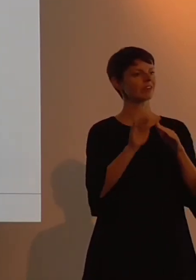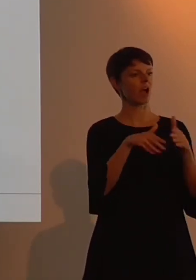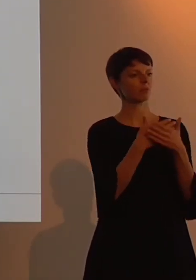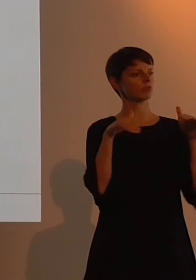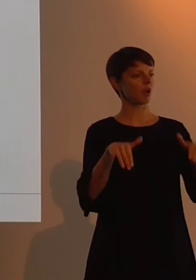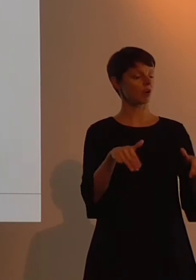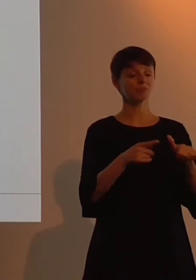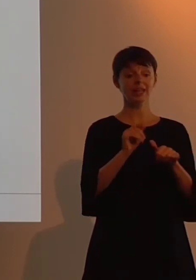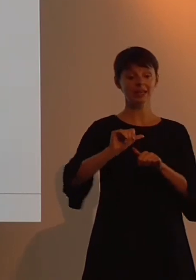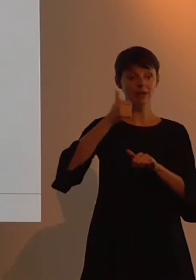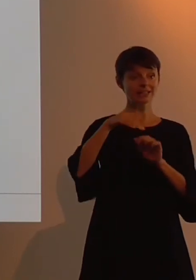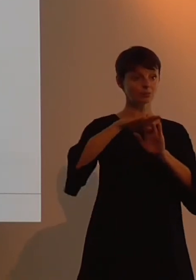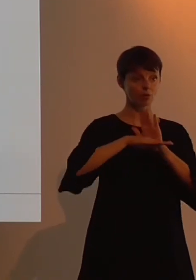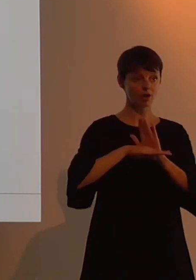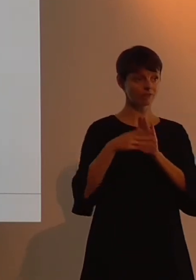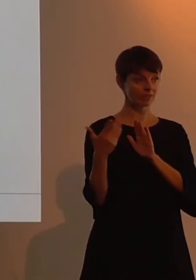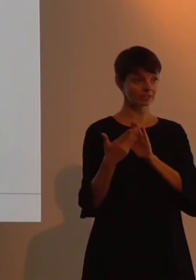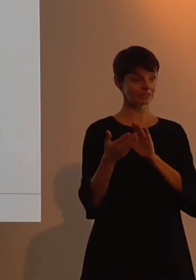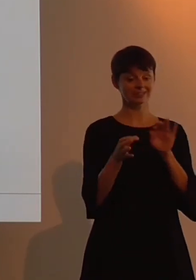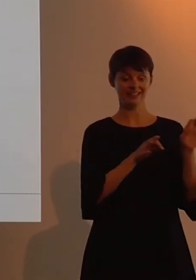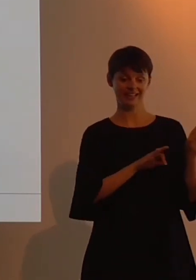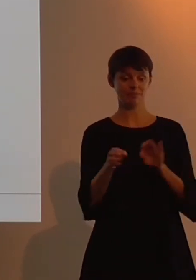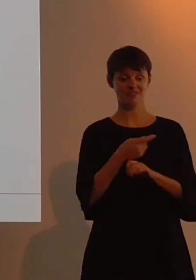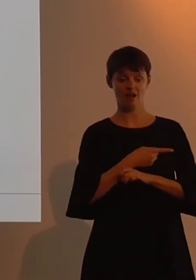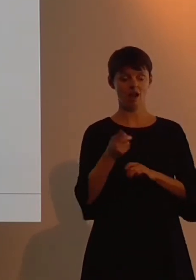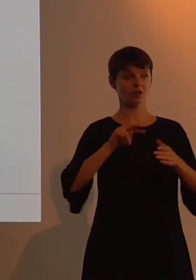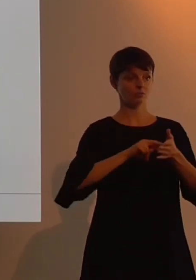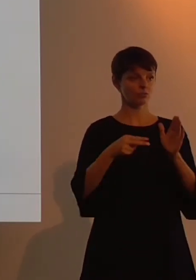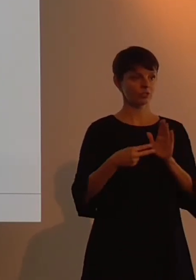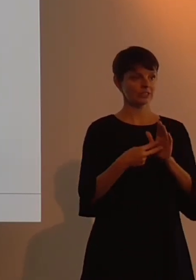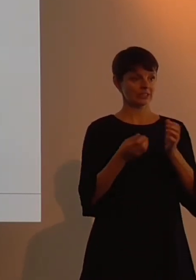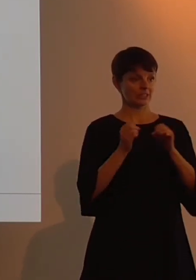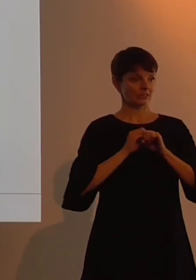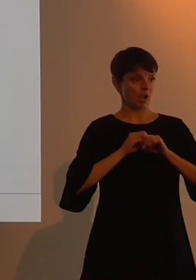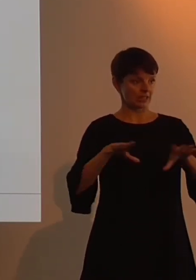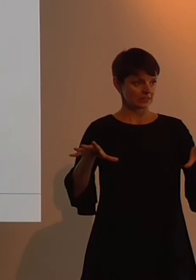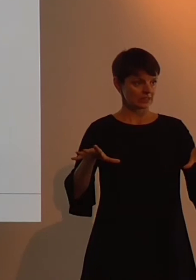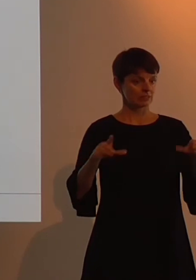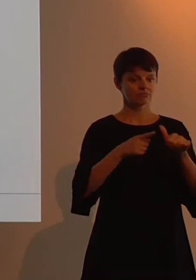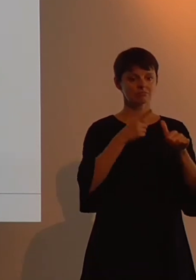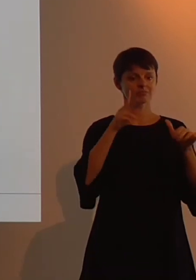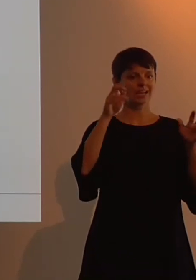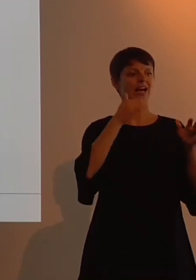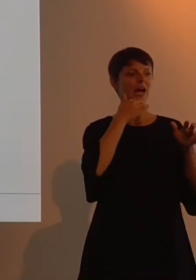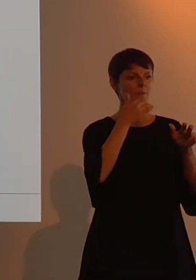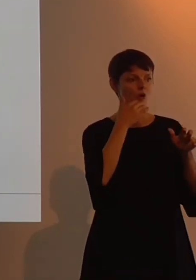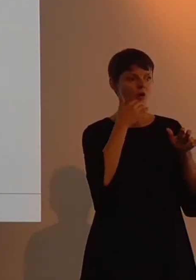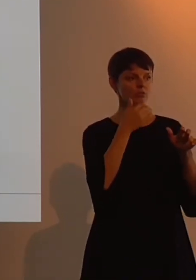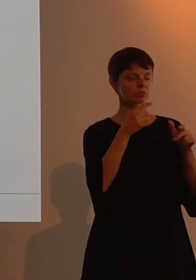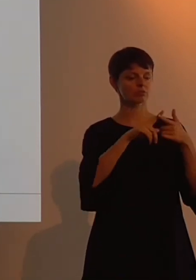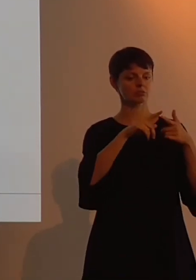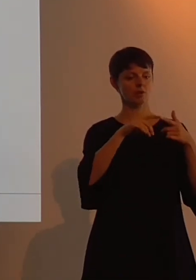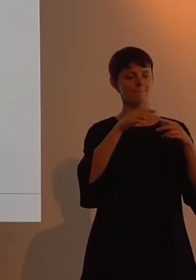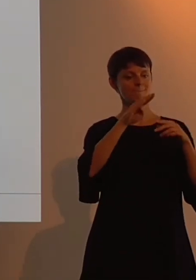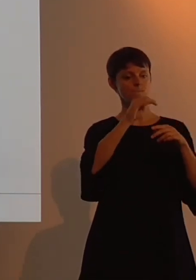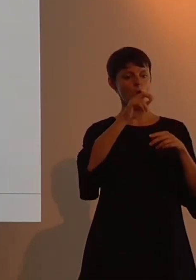Unterteilung des ersten der regelmäßig alle Politikmagazine auf 64,7. Das weiter ist immer weiter gestiegen.